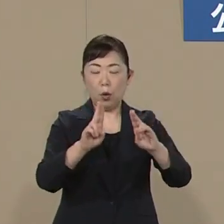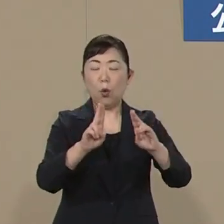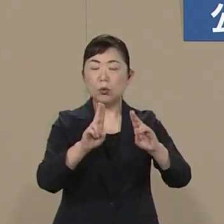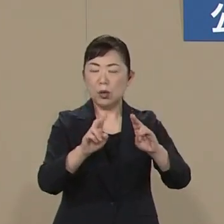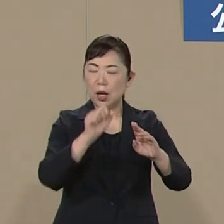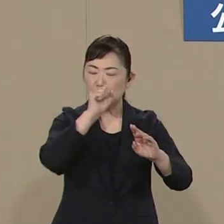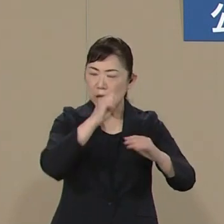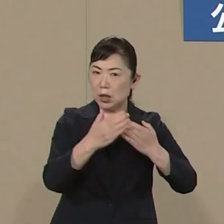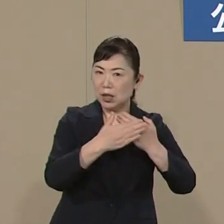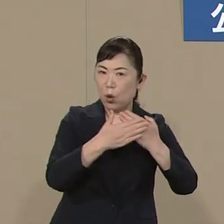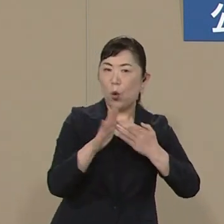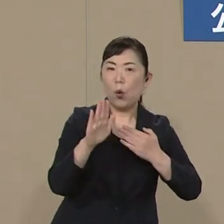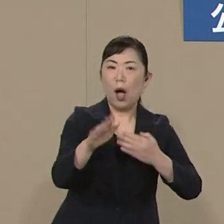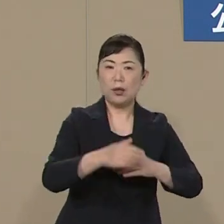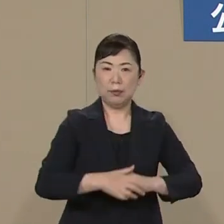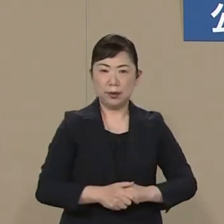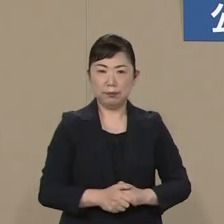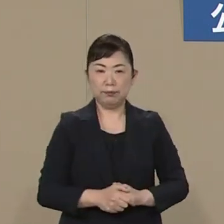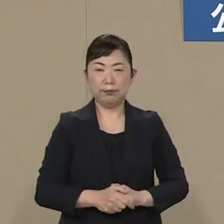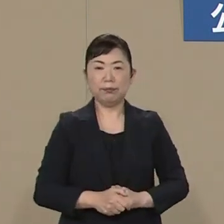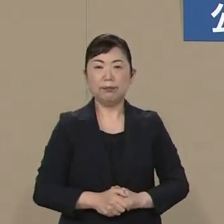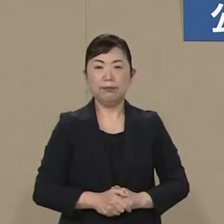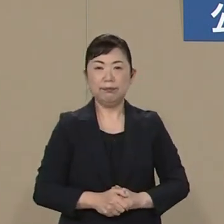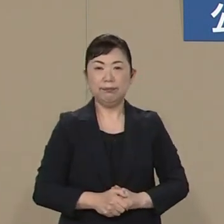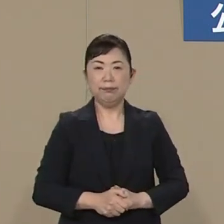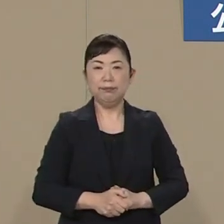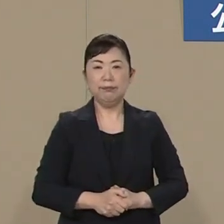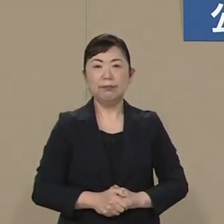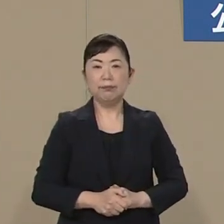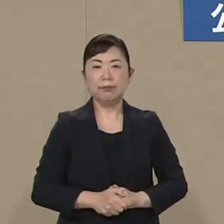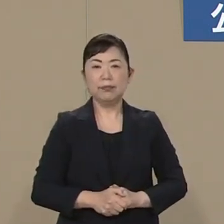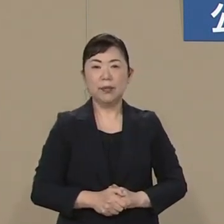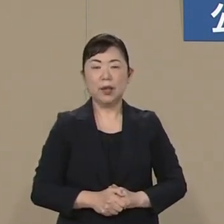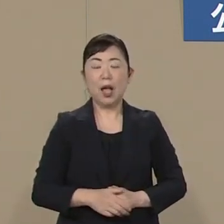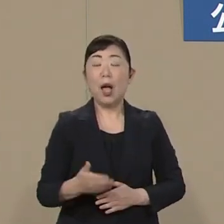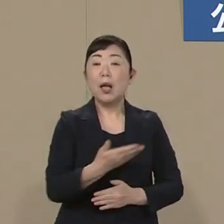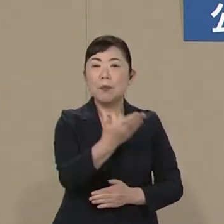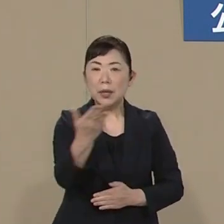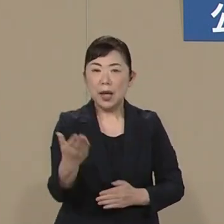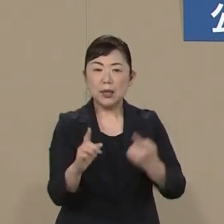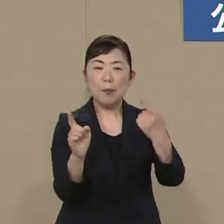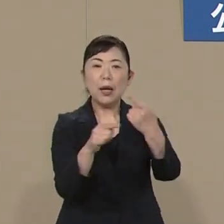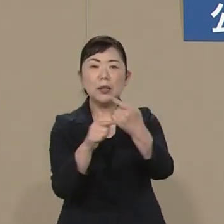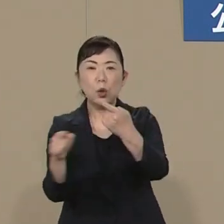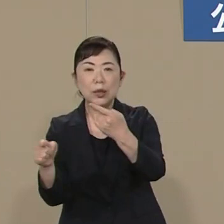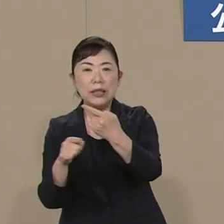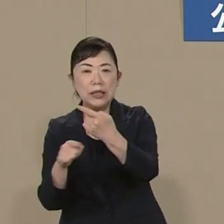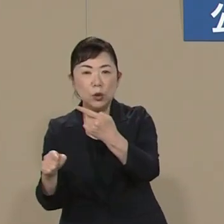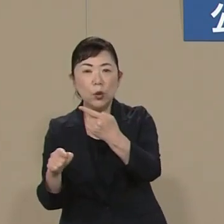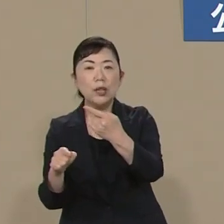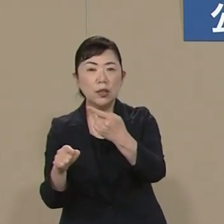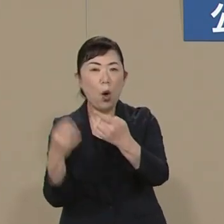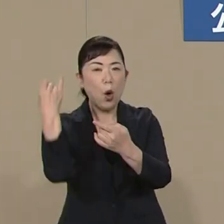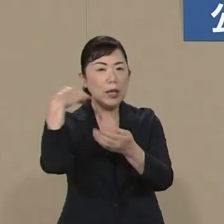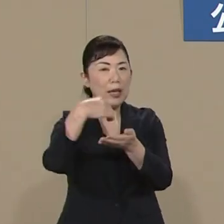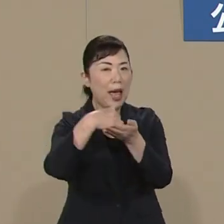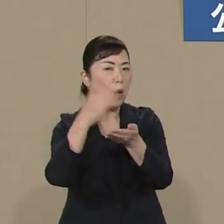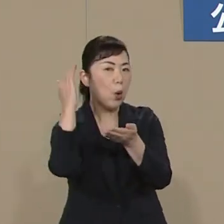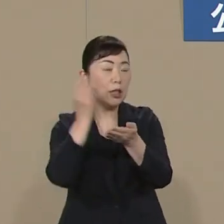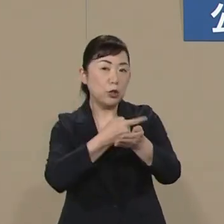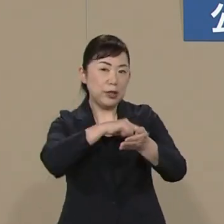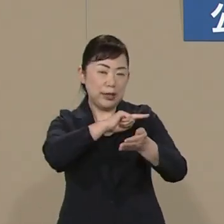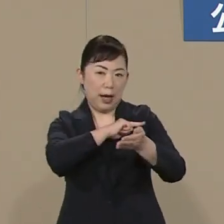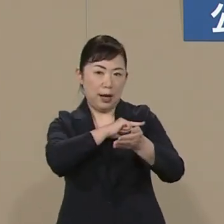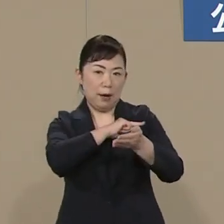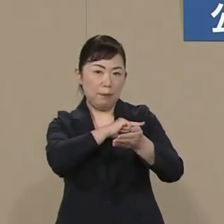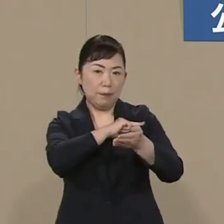公明党には畳にはない強みがありますそれは小さな声を聞くちからです